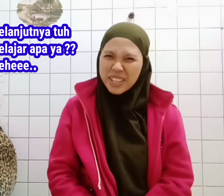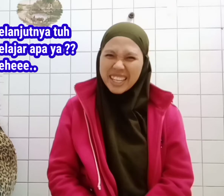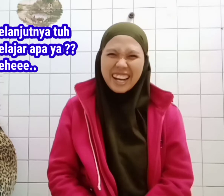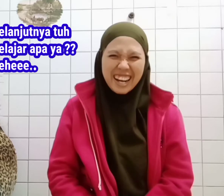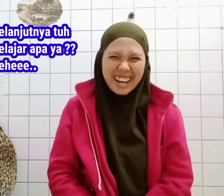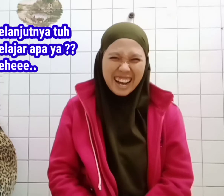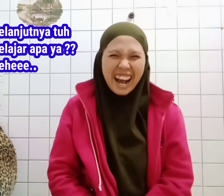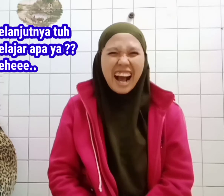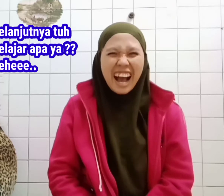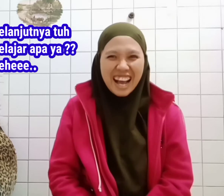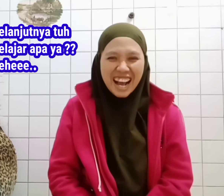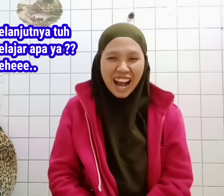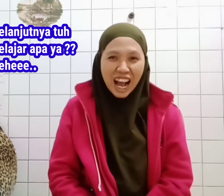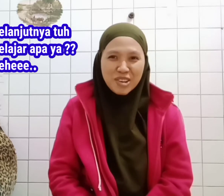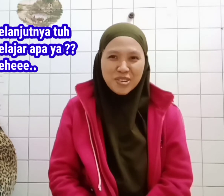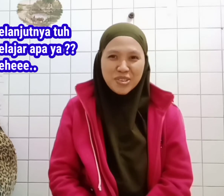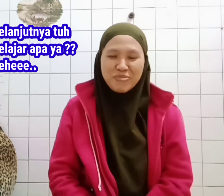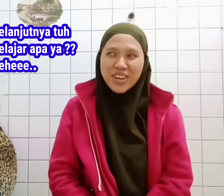ya? Aku lupa.